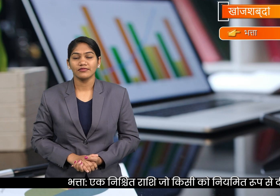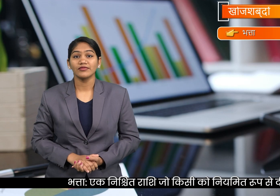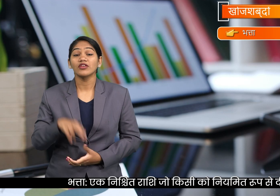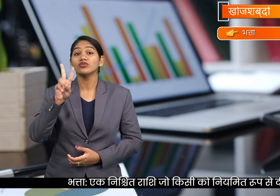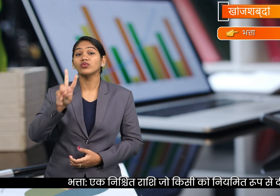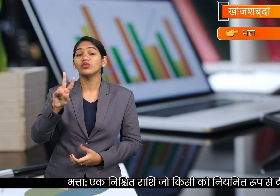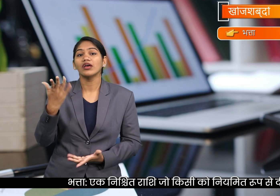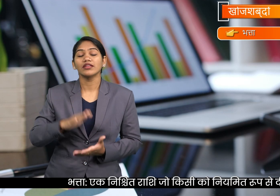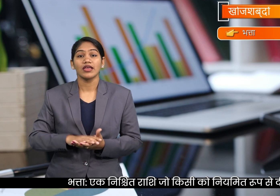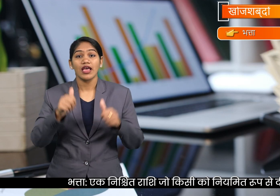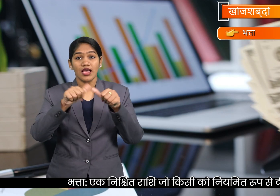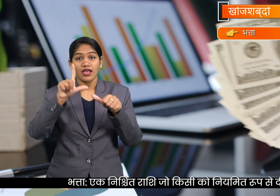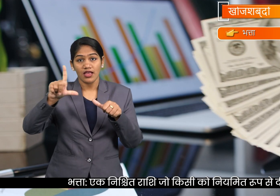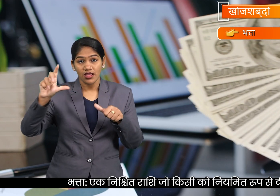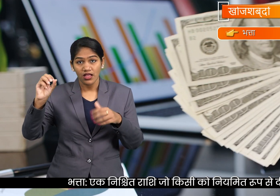भत्ता